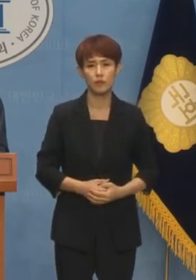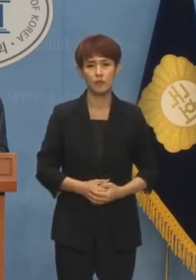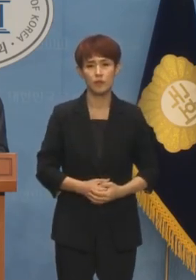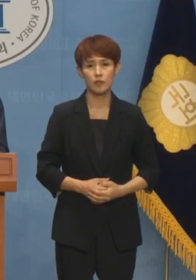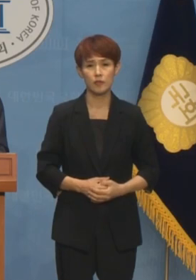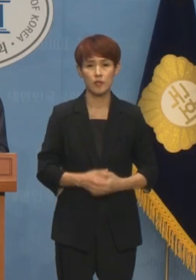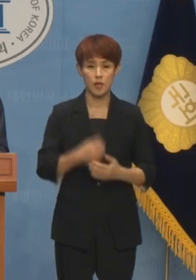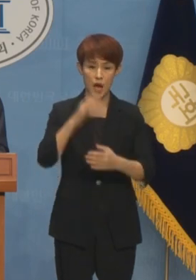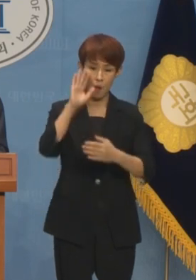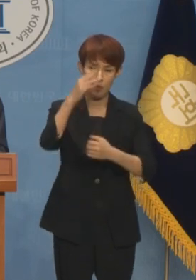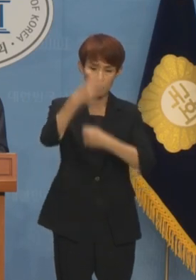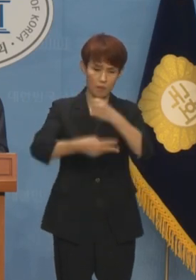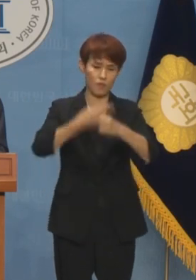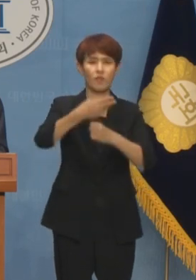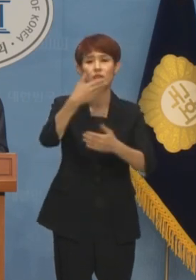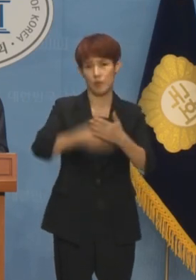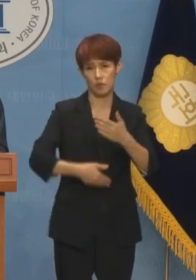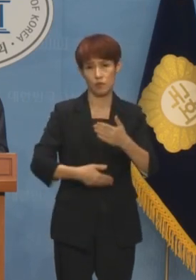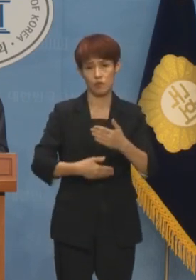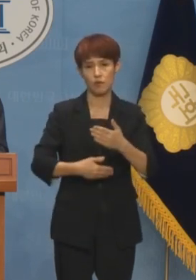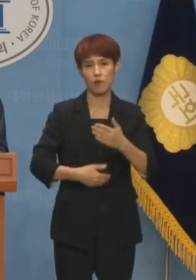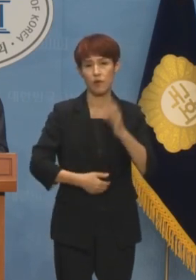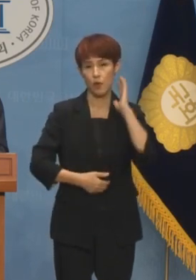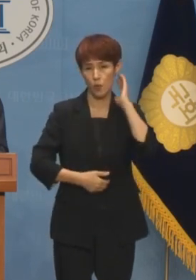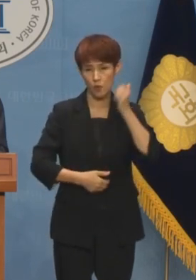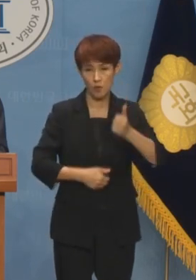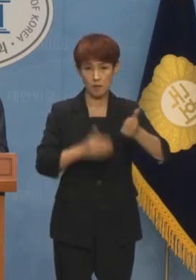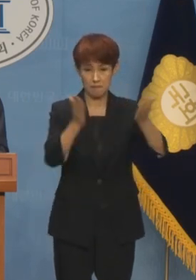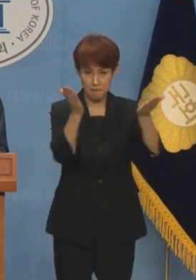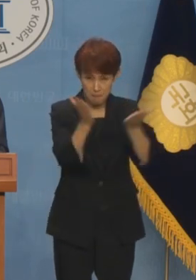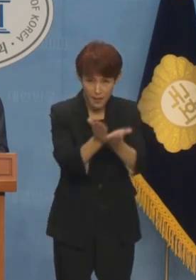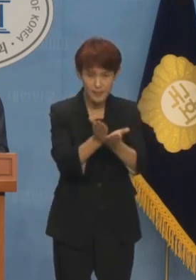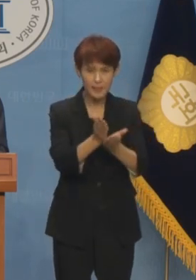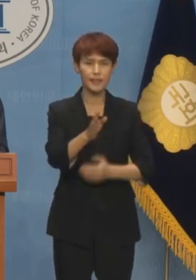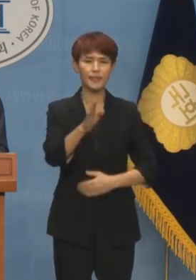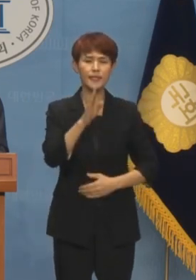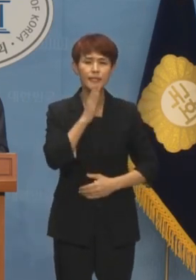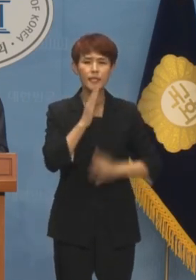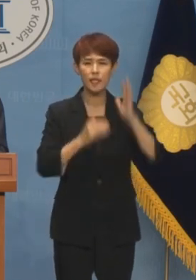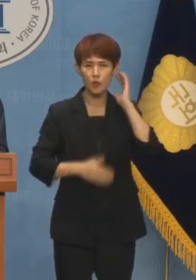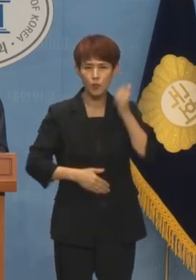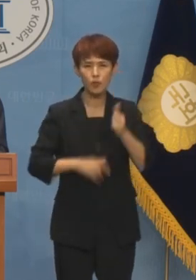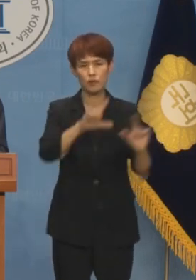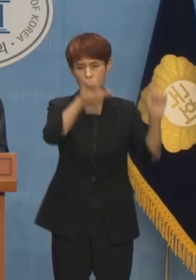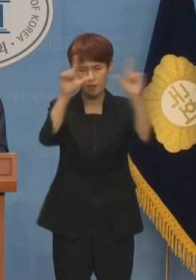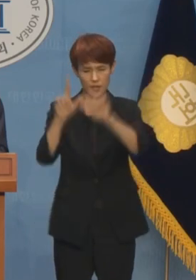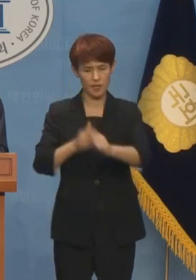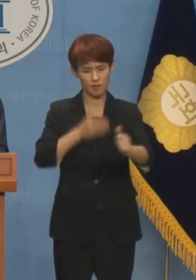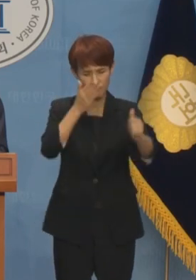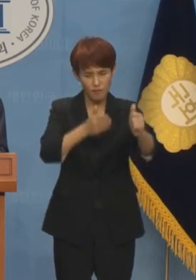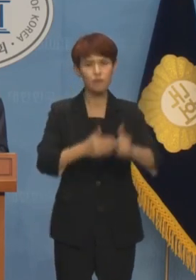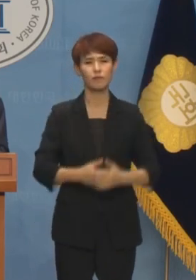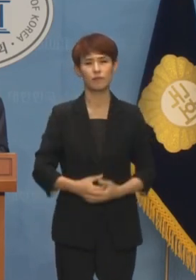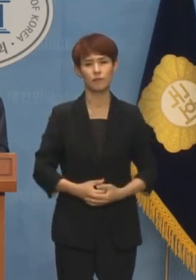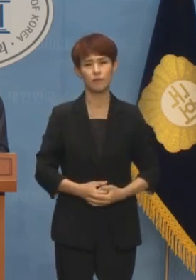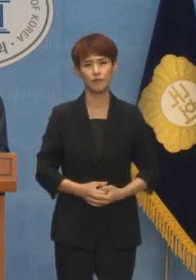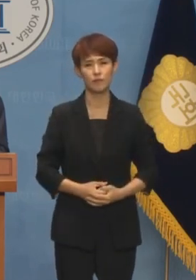남은 3년은 대통령다운 대통령, 진짜 대통령으로 살아야 합니다.